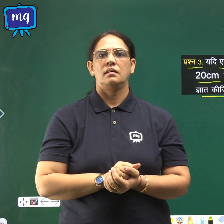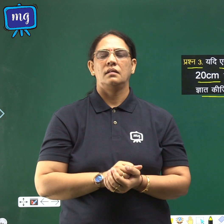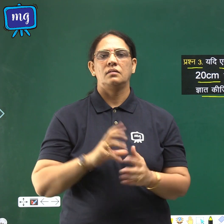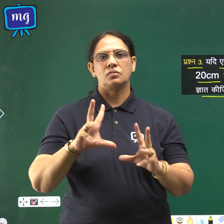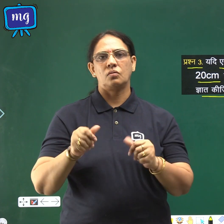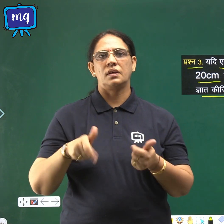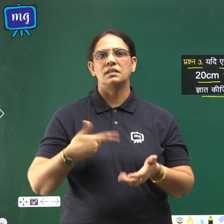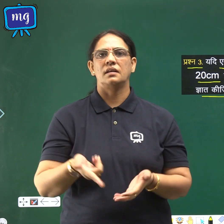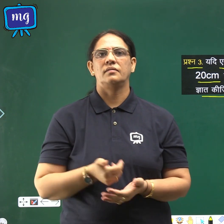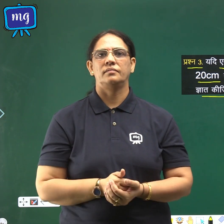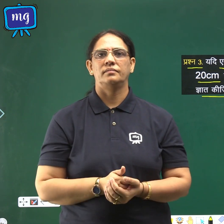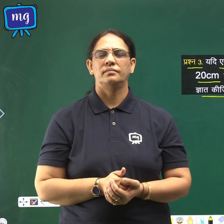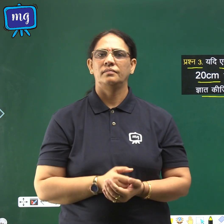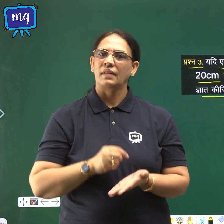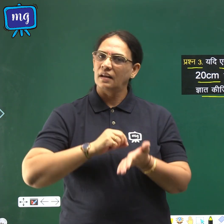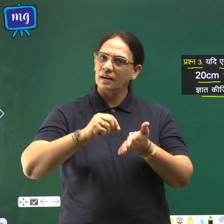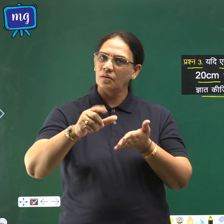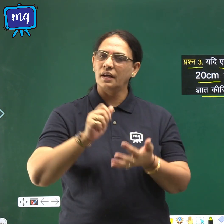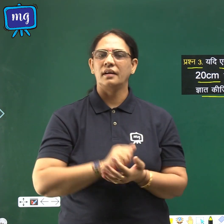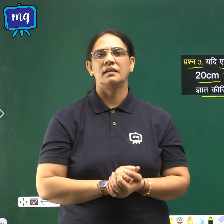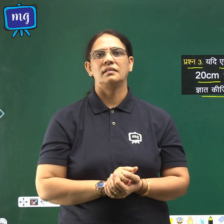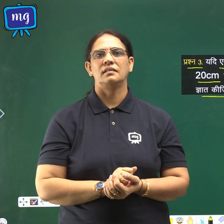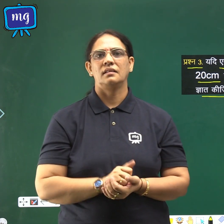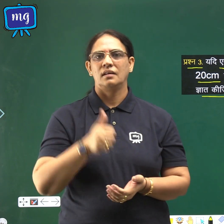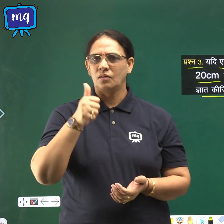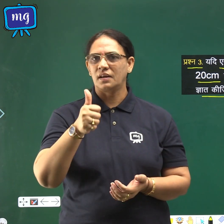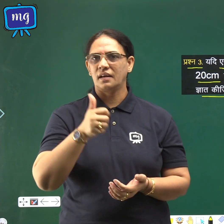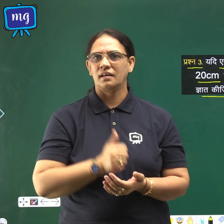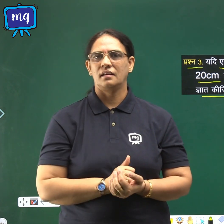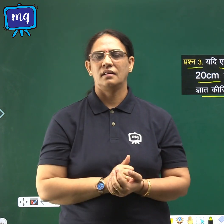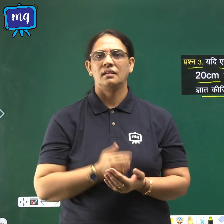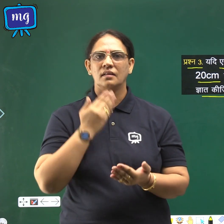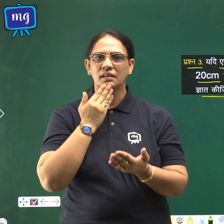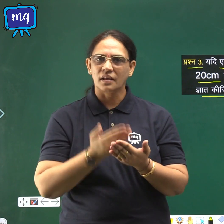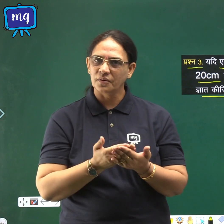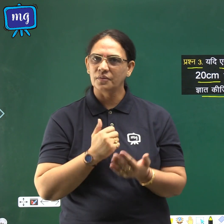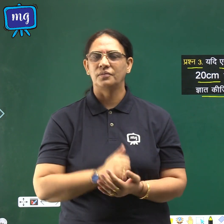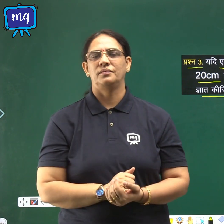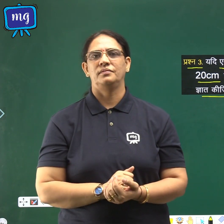ज्ञात कीजिए। लिख लोगे? ओके, थैंक यू।